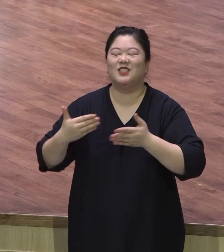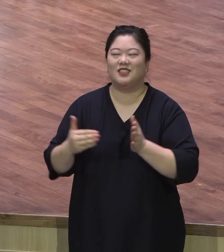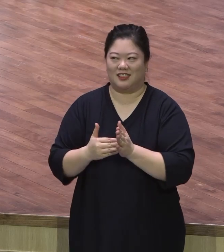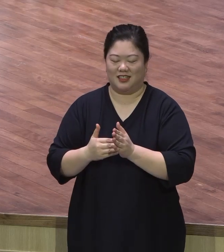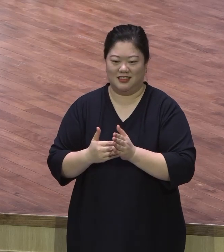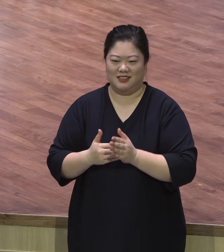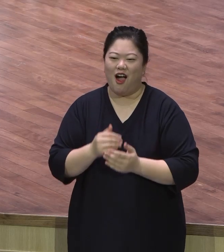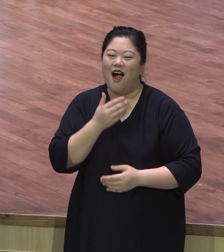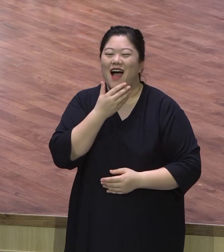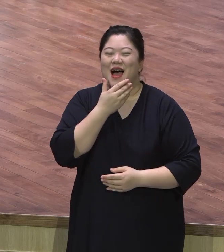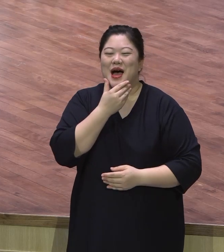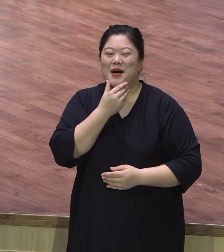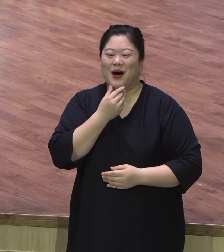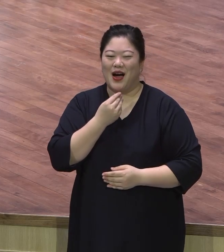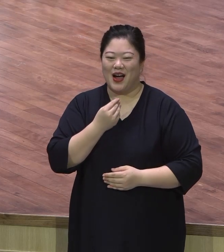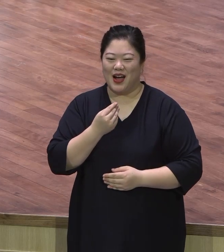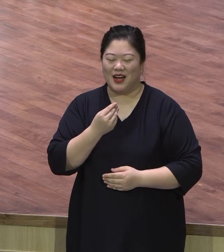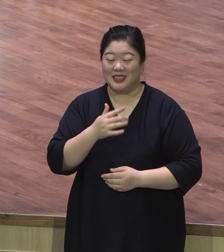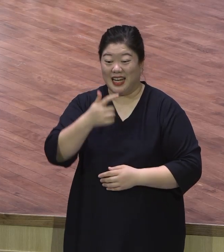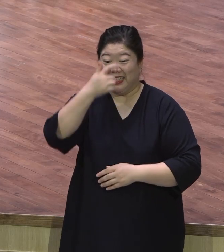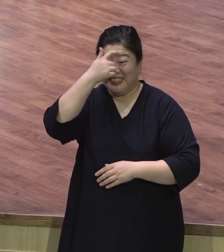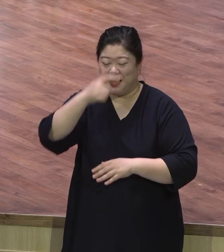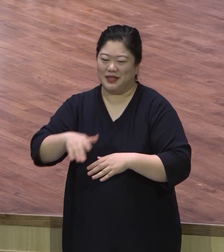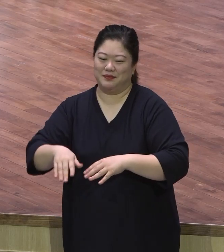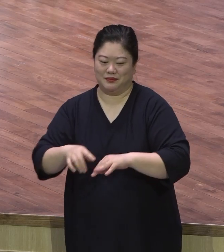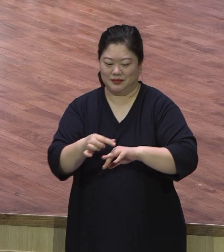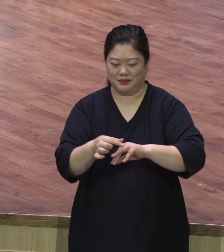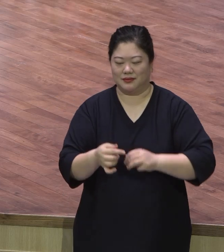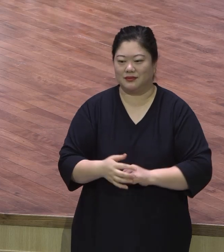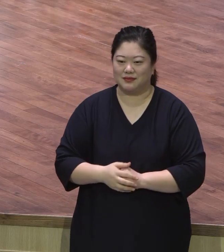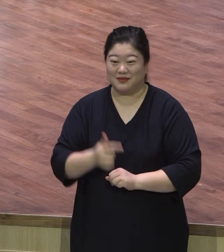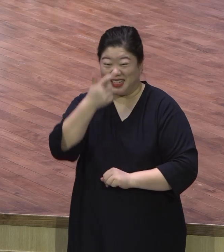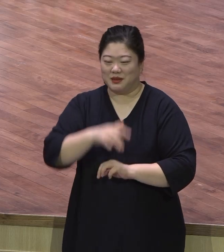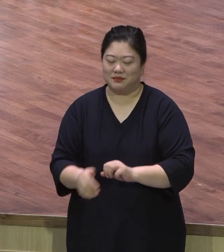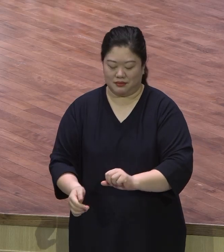행복해가지고 예배 드리고 앉아가지고 쳐다보고